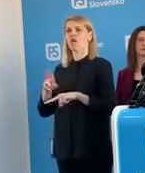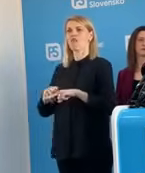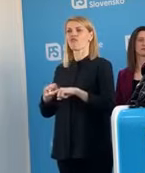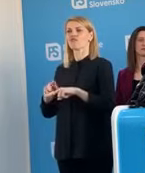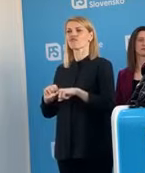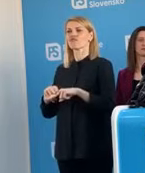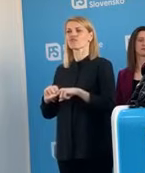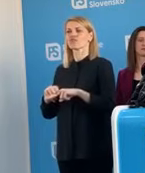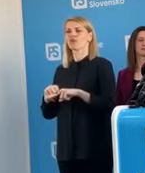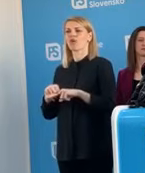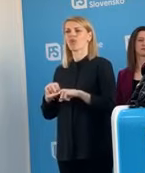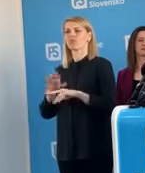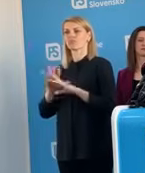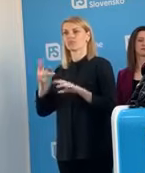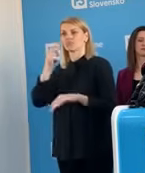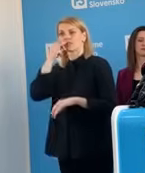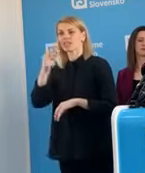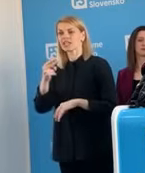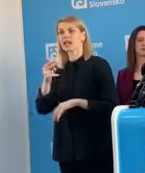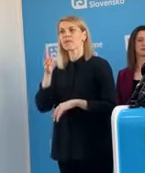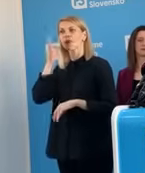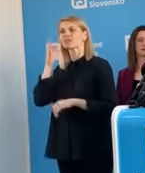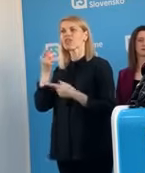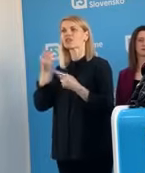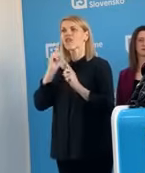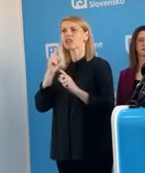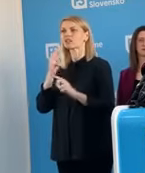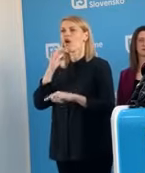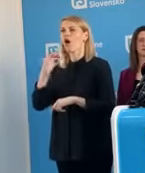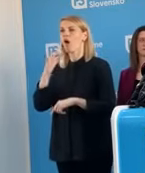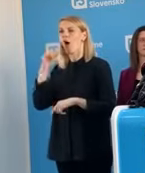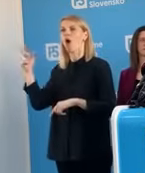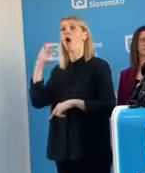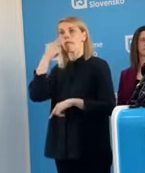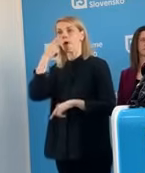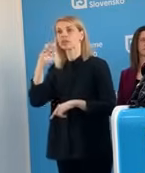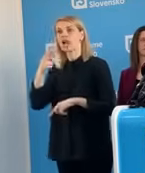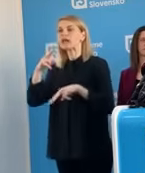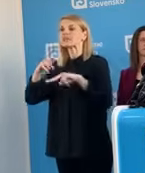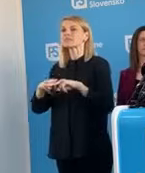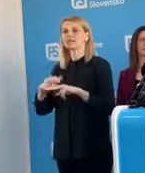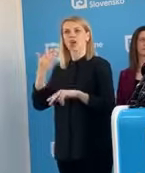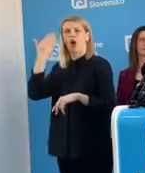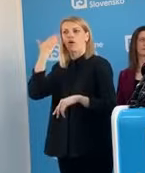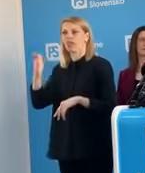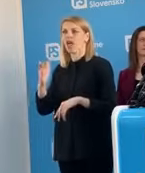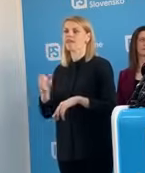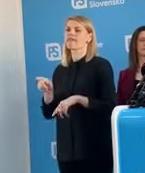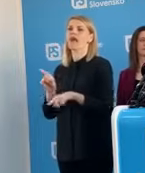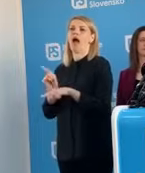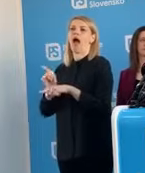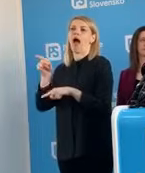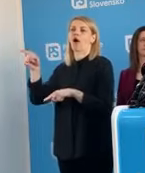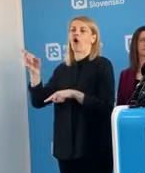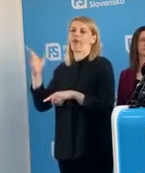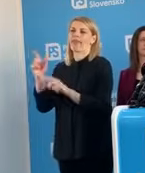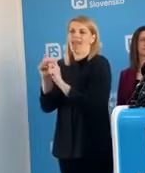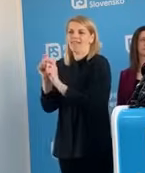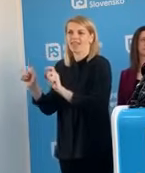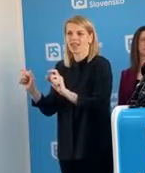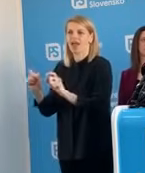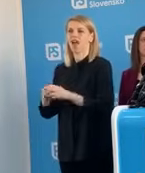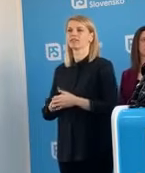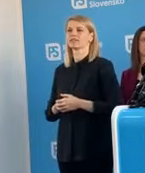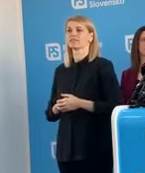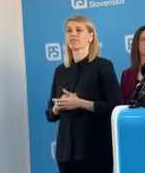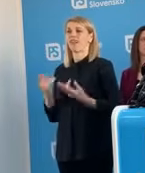Európska komisia. Opäť je to klamstvo. Môžem prezradiť, že Európska komisia má zastúpenie na